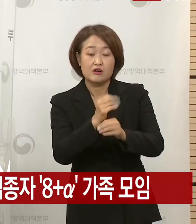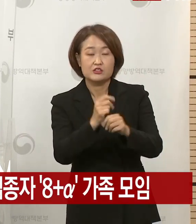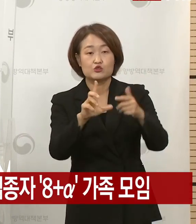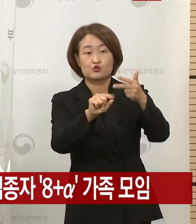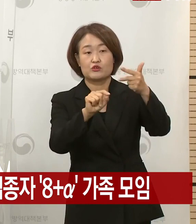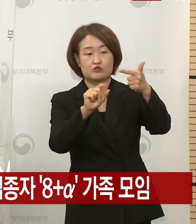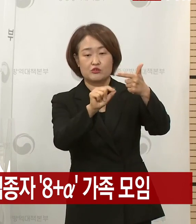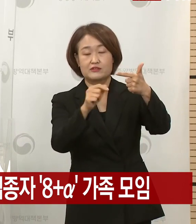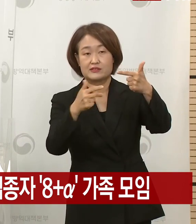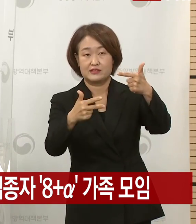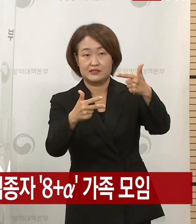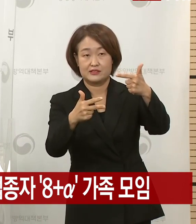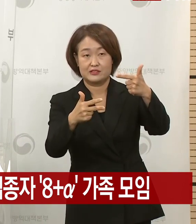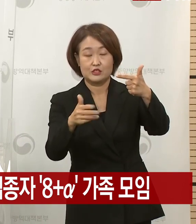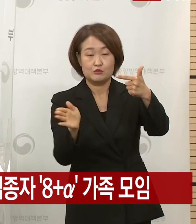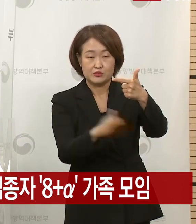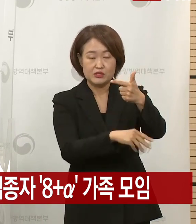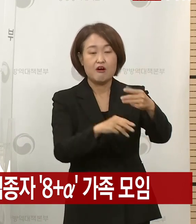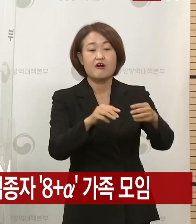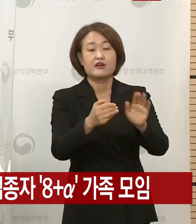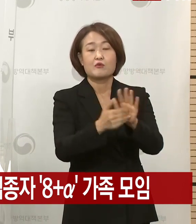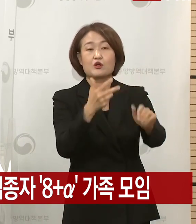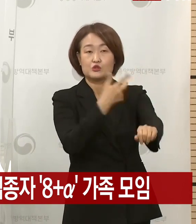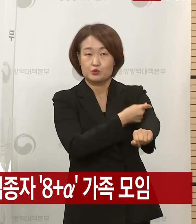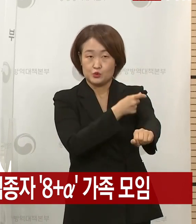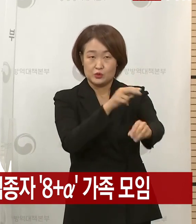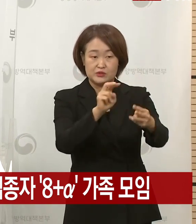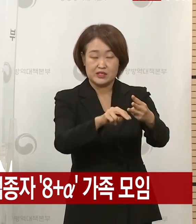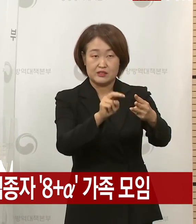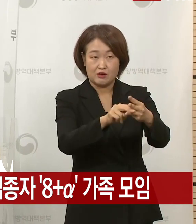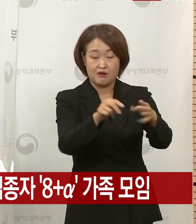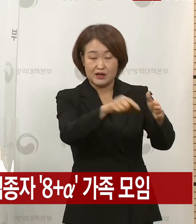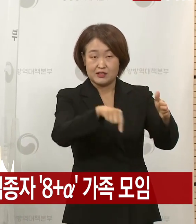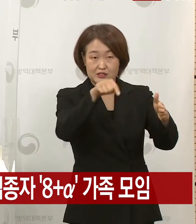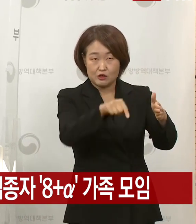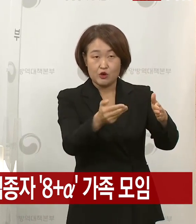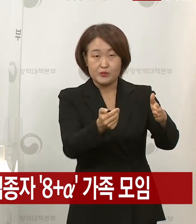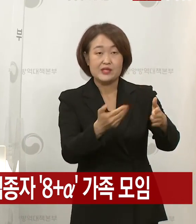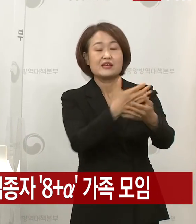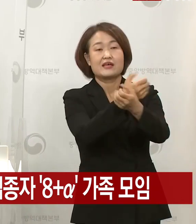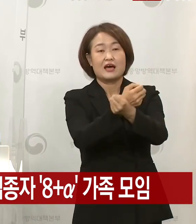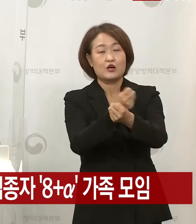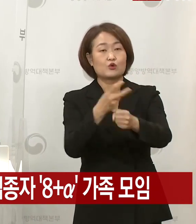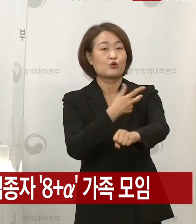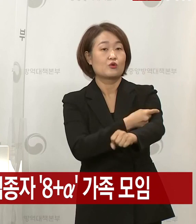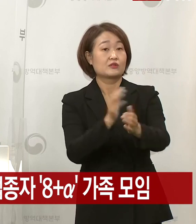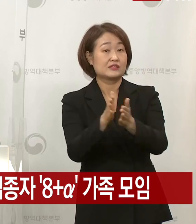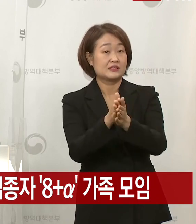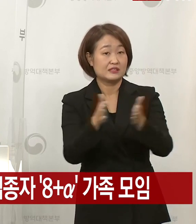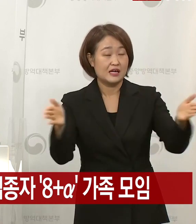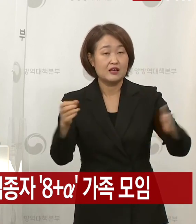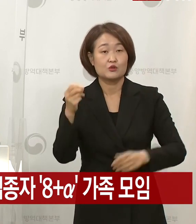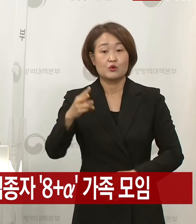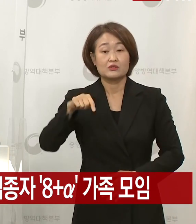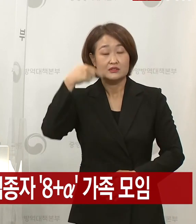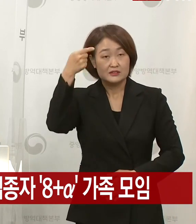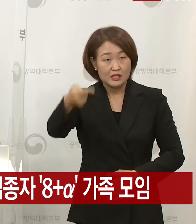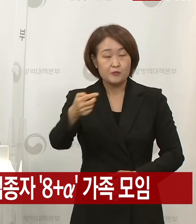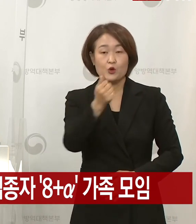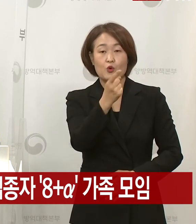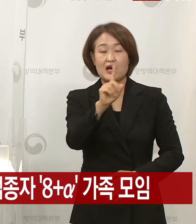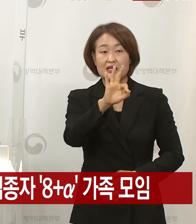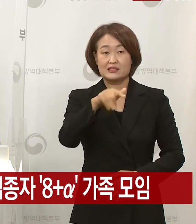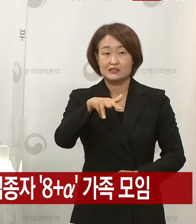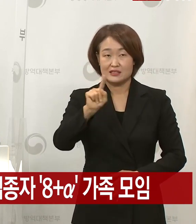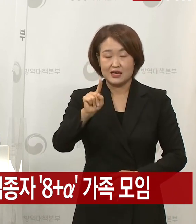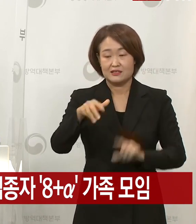7일부터 예방접종센터 사전 예약을 시작하며 6월 15일부터 26일까지 화이자 백신으로